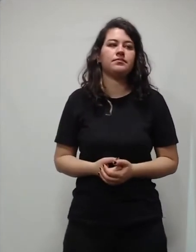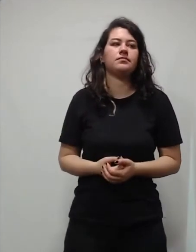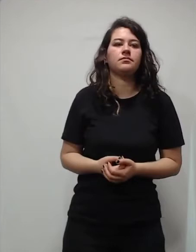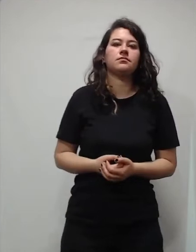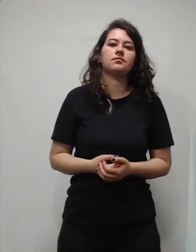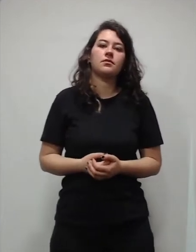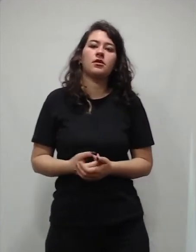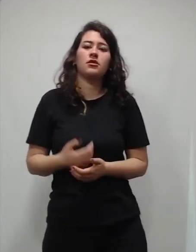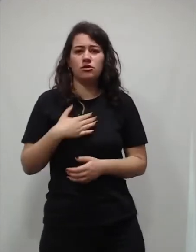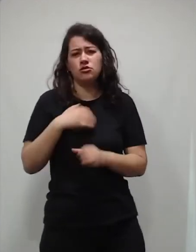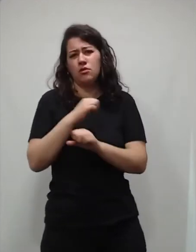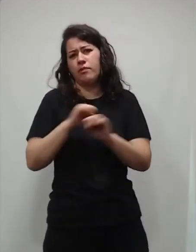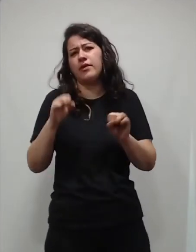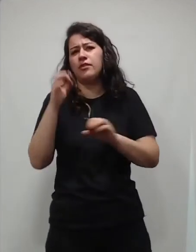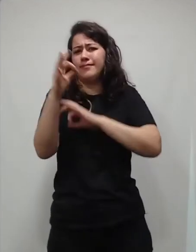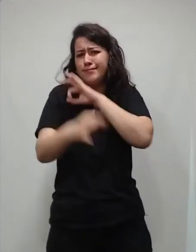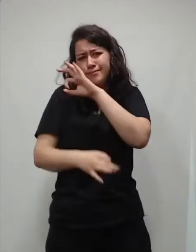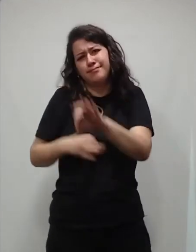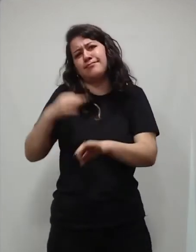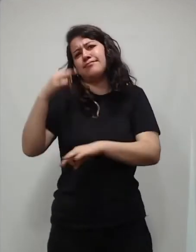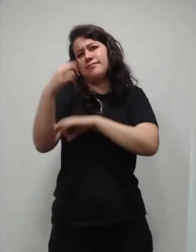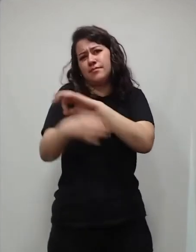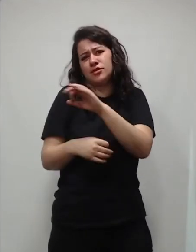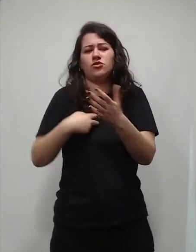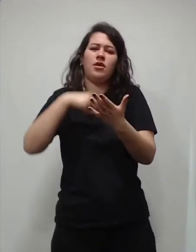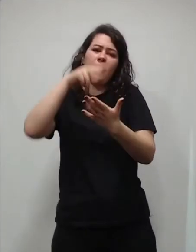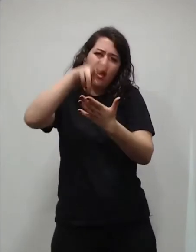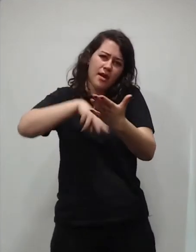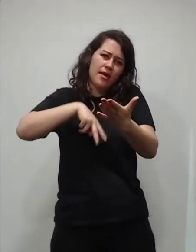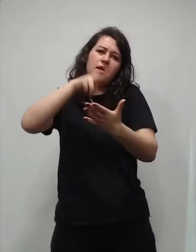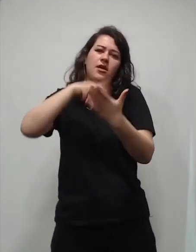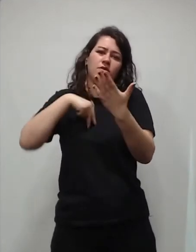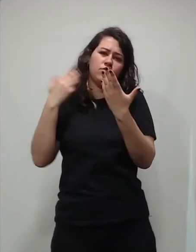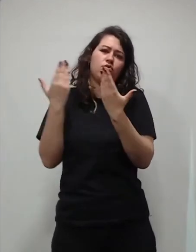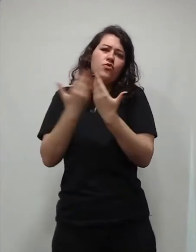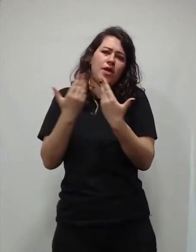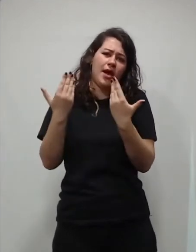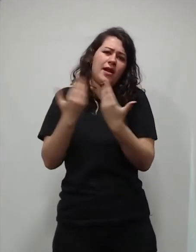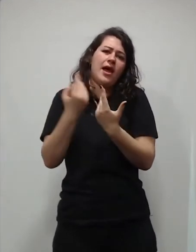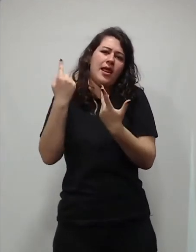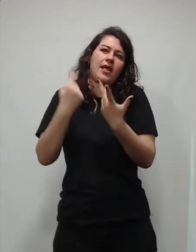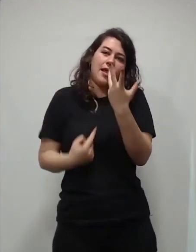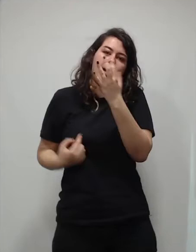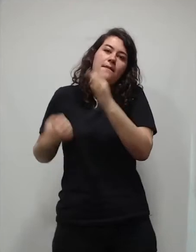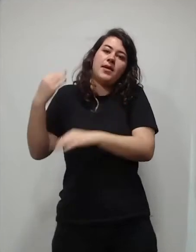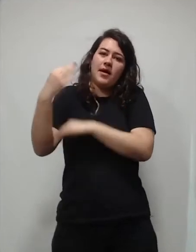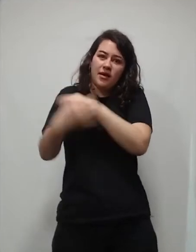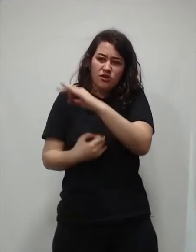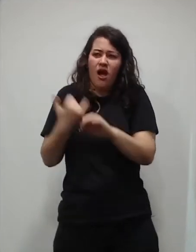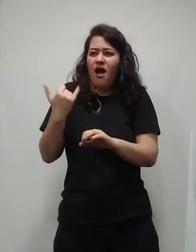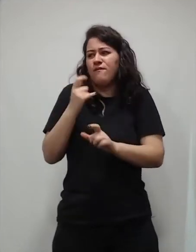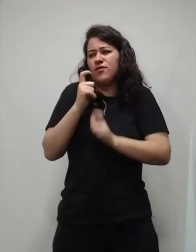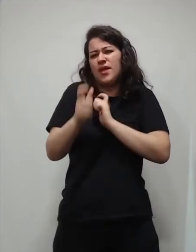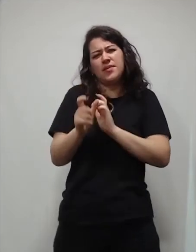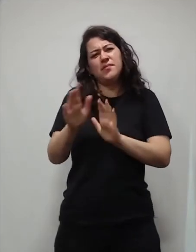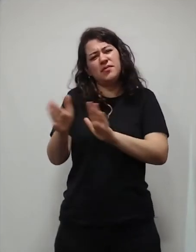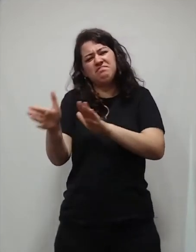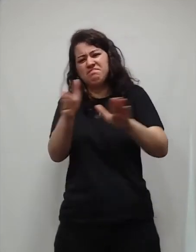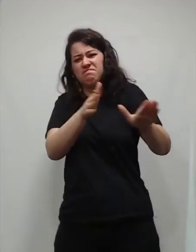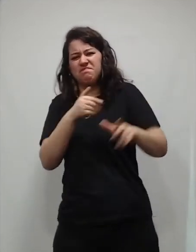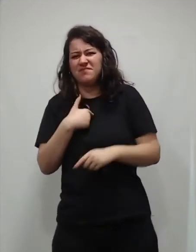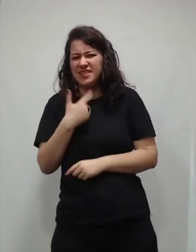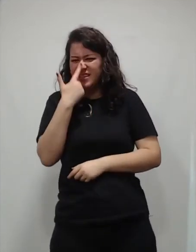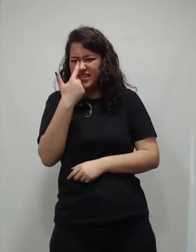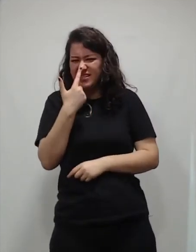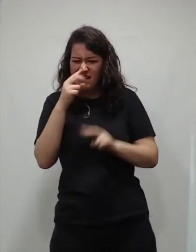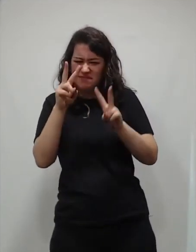Yo puedo dar explicaciones desde lo que he leído y he podido estudiar, etcétera, ¿no? Sin embargo, lo que me interesa es cómo